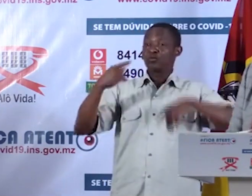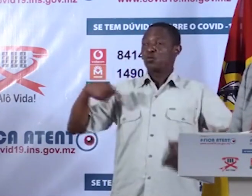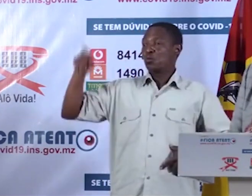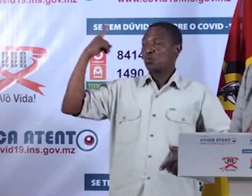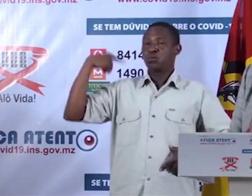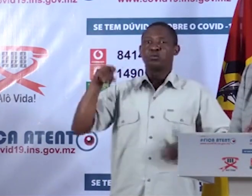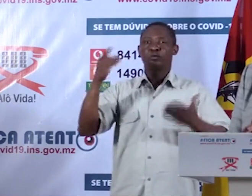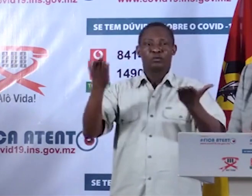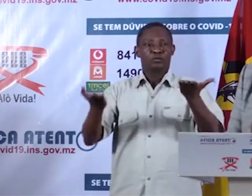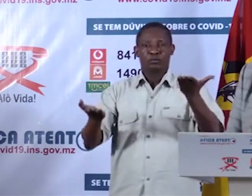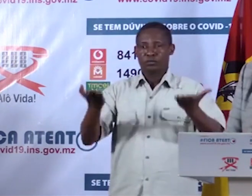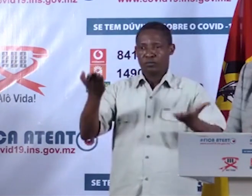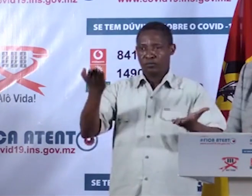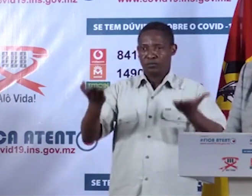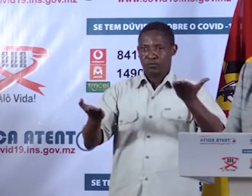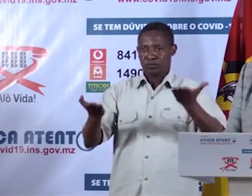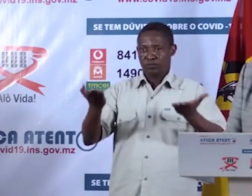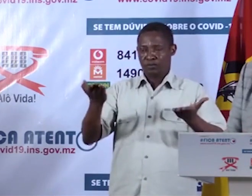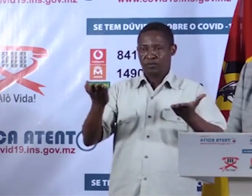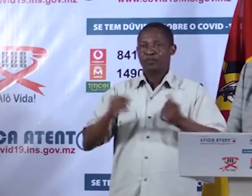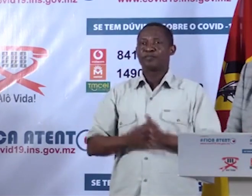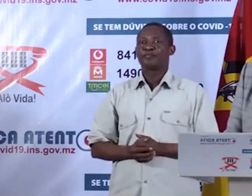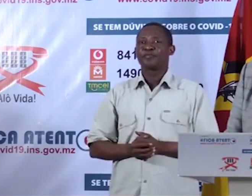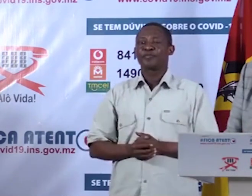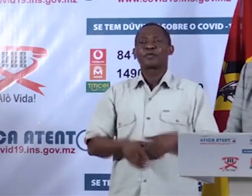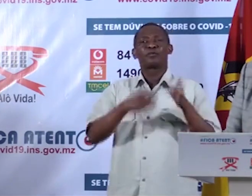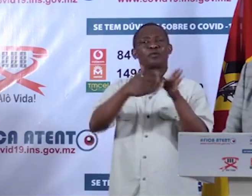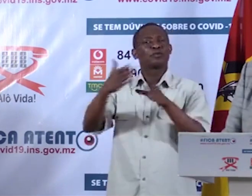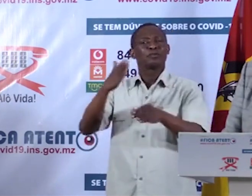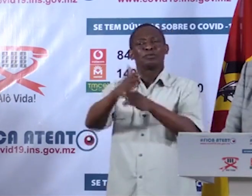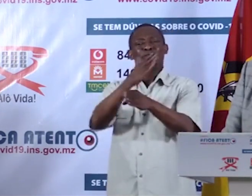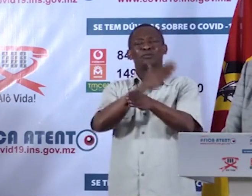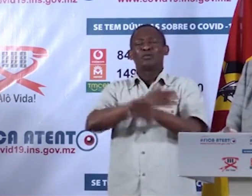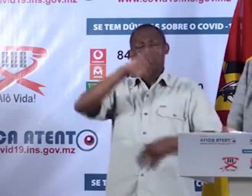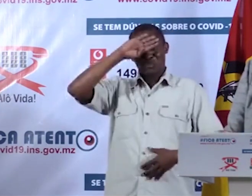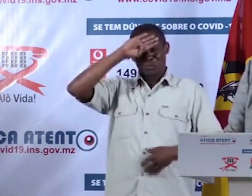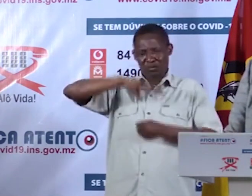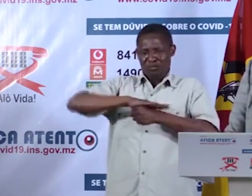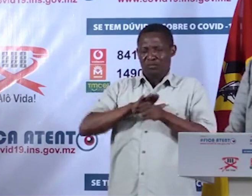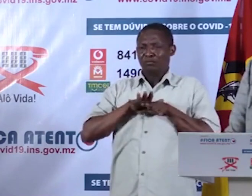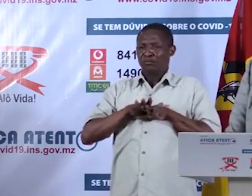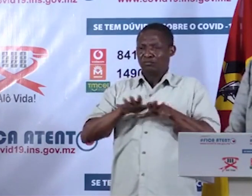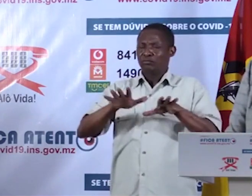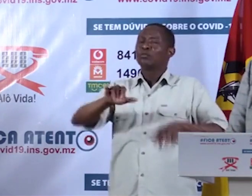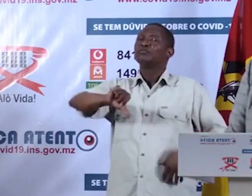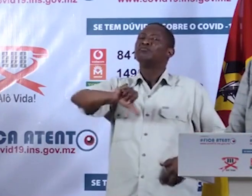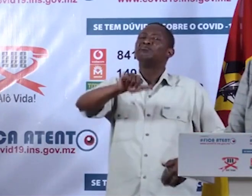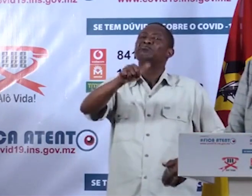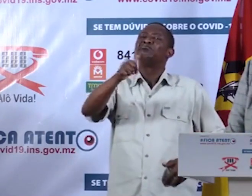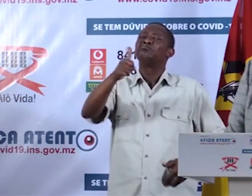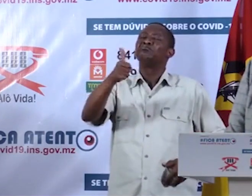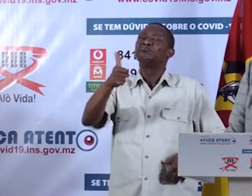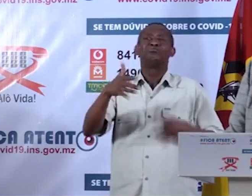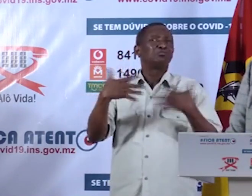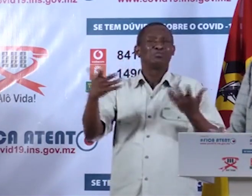que partilhamos ontem. Em termos de recuperados, no nosso continente também o número de pessoas recuperadas de uma infecção